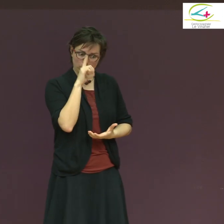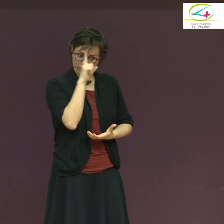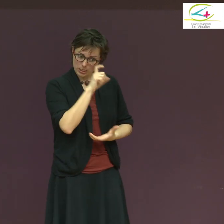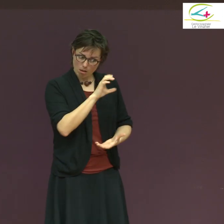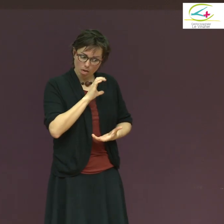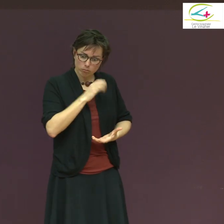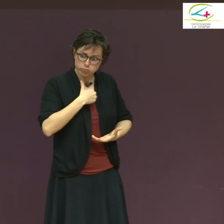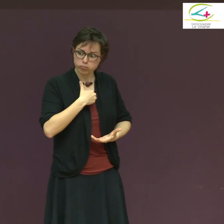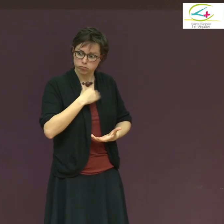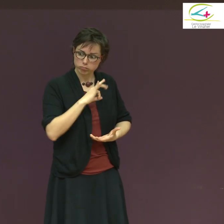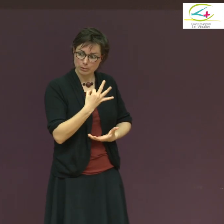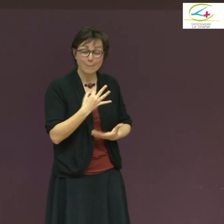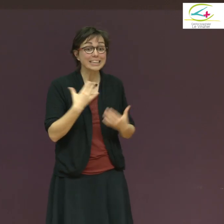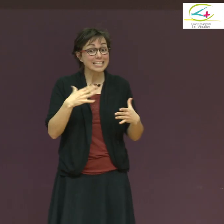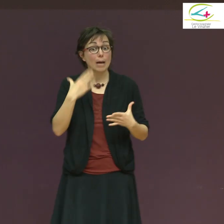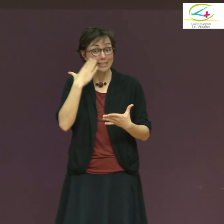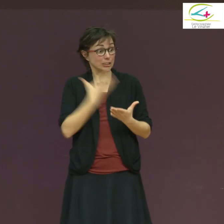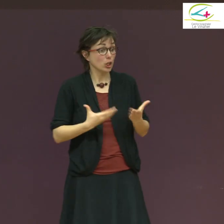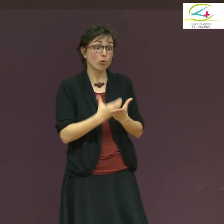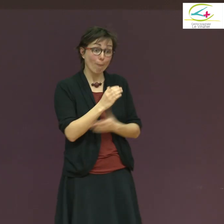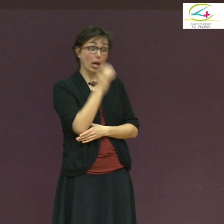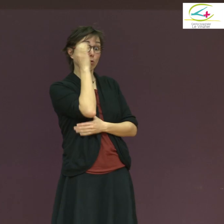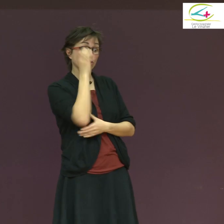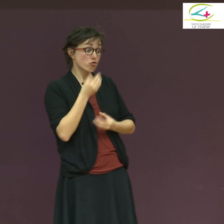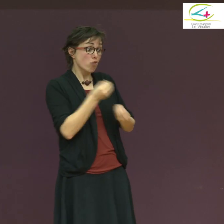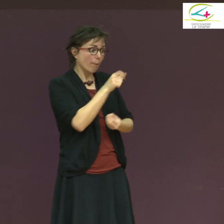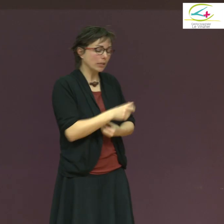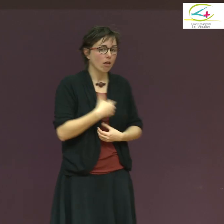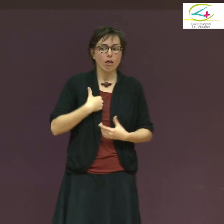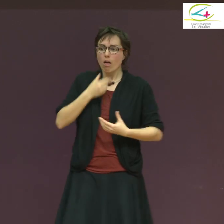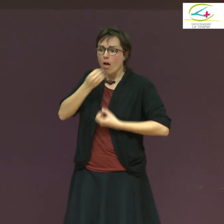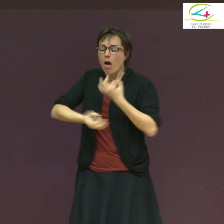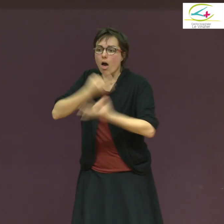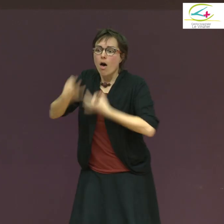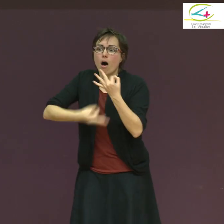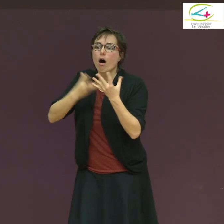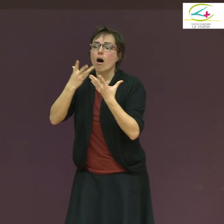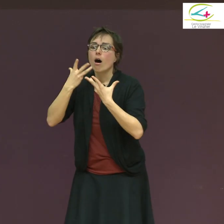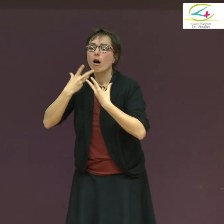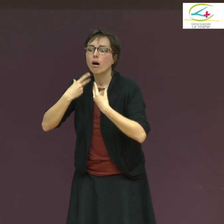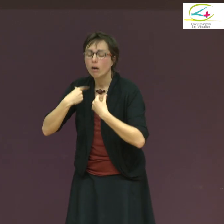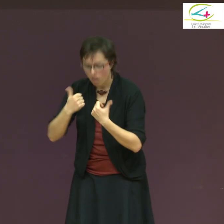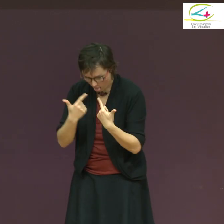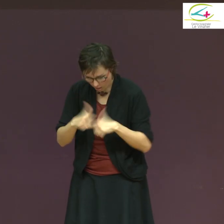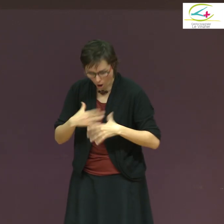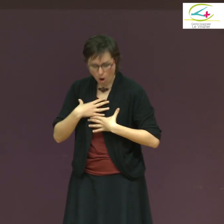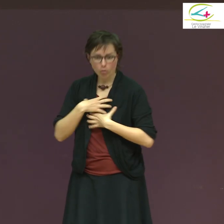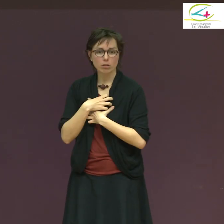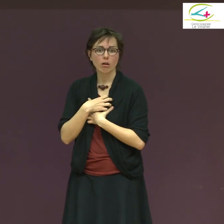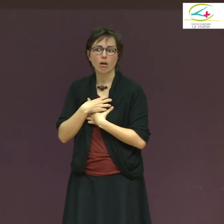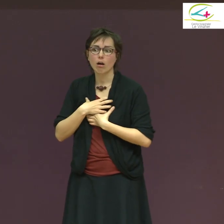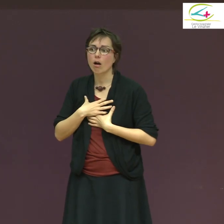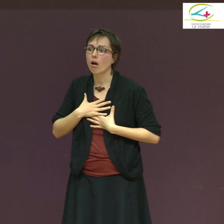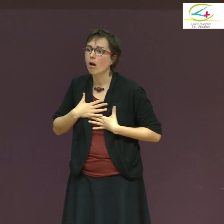court moment, mais c'est déjà énorme. Parce que c'est quand on est libéré d'une certaine de nos angoisses qu'on